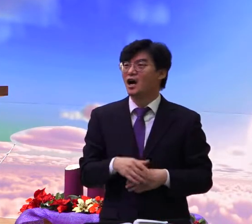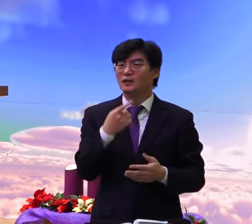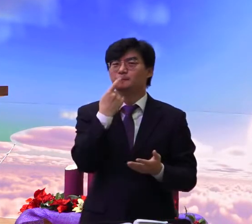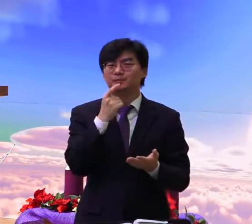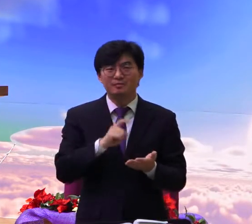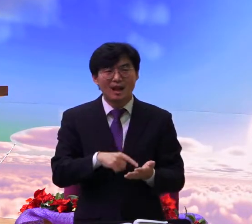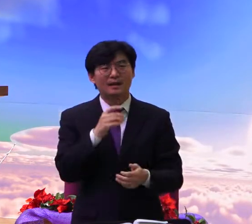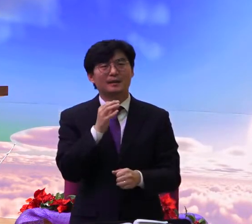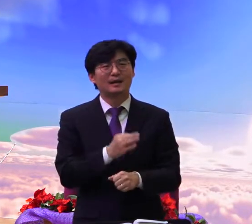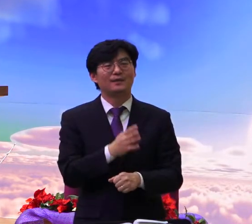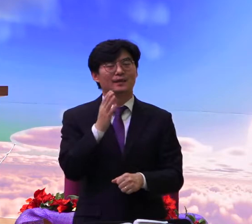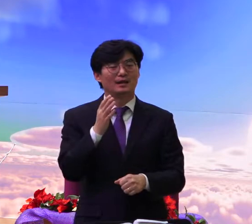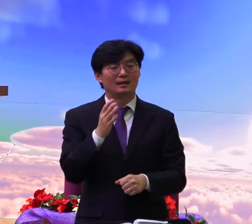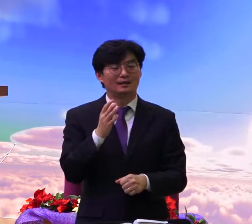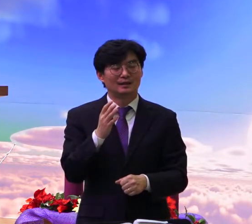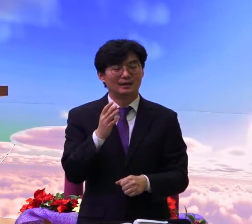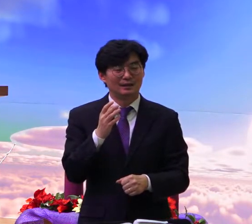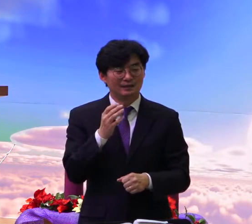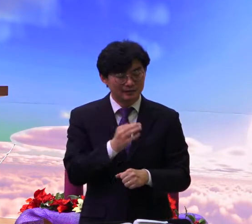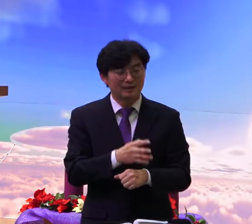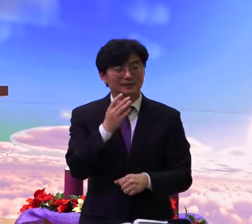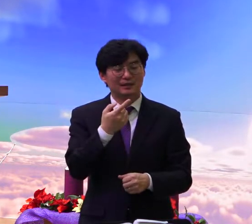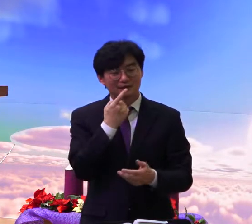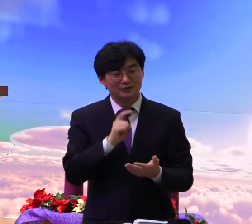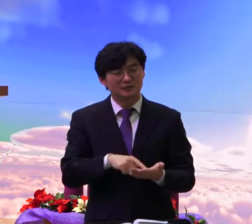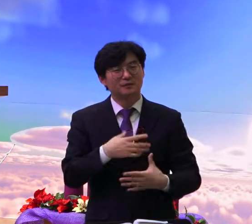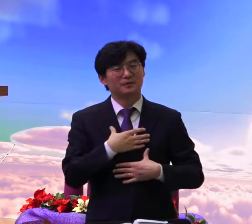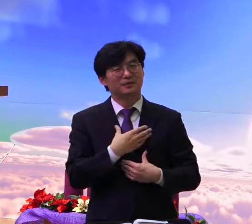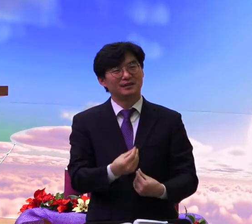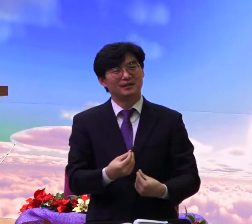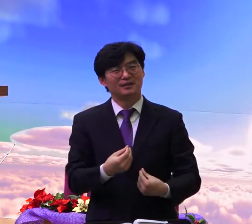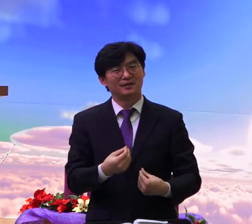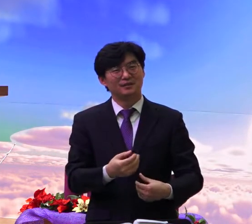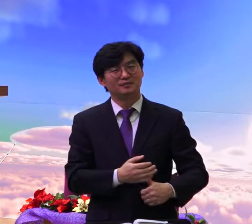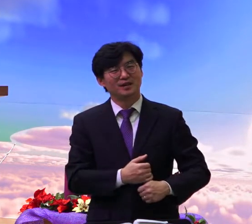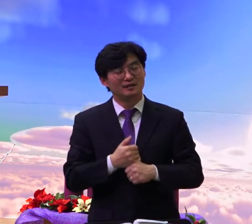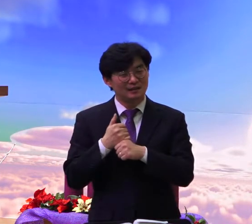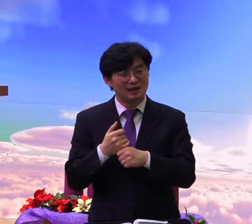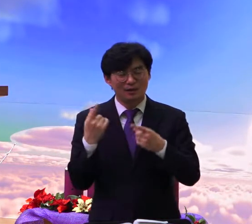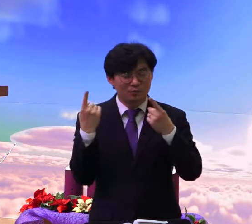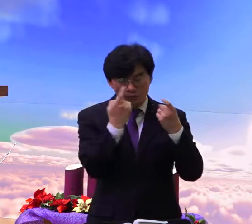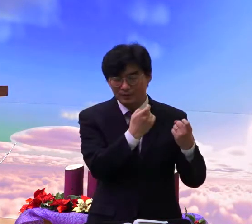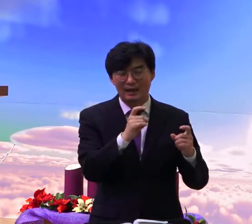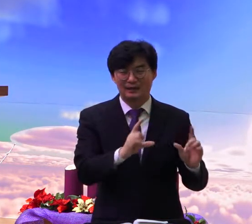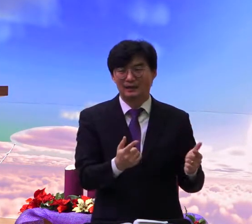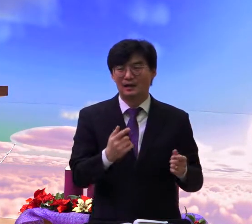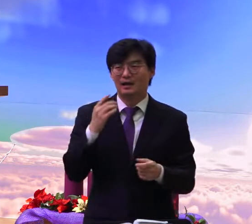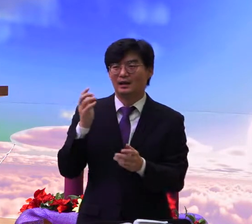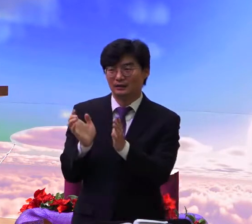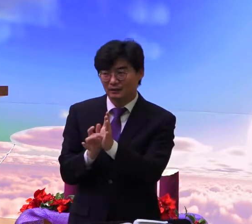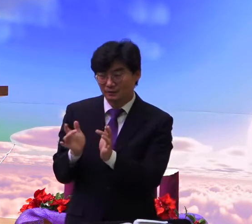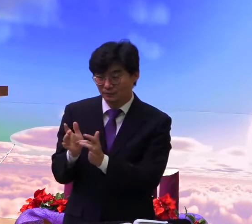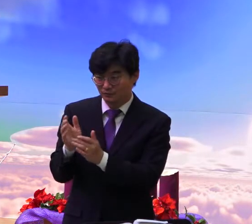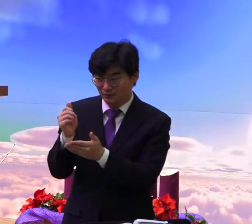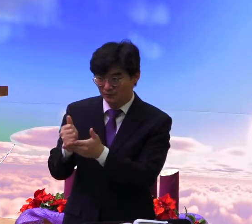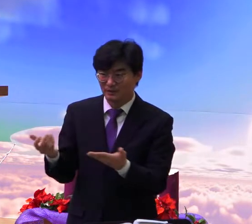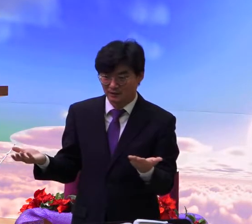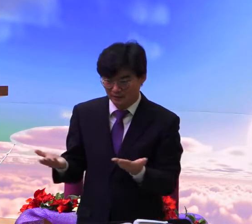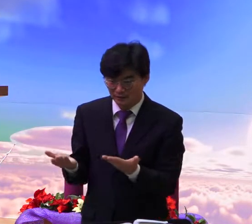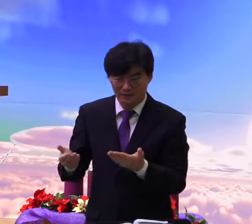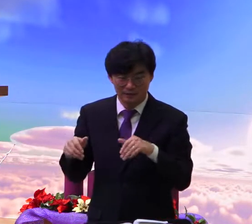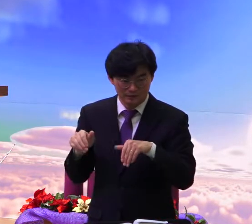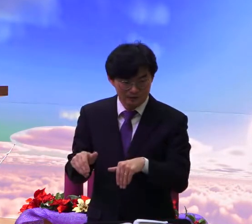하는 끊임없는 사단의 유혹을 뿌리치고 계속해서 믿음을 향하여서 그 길이 어떠하든지 앞으로